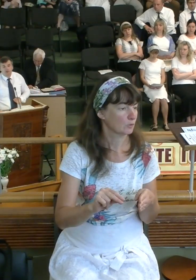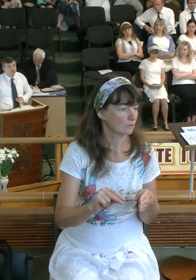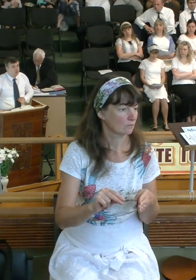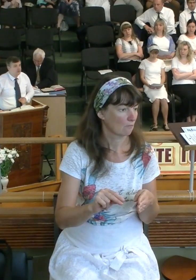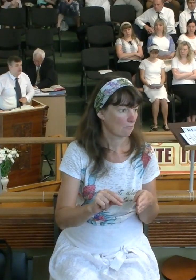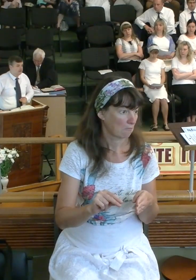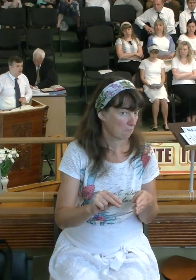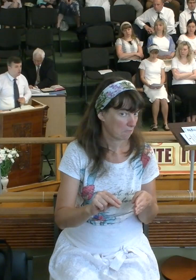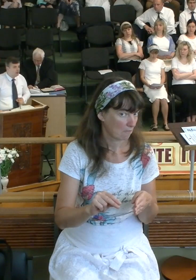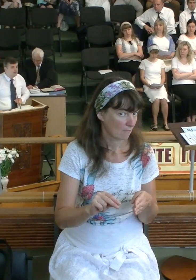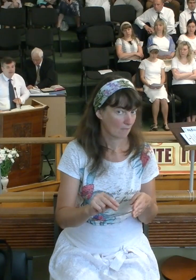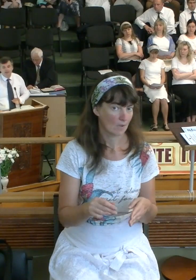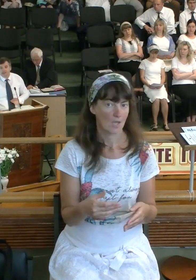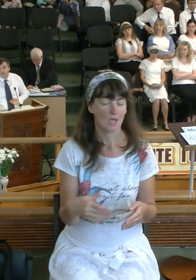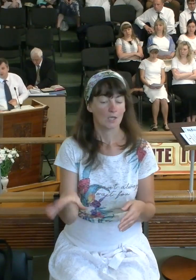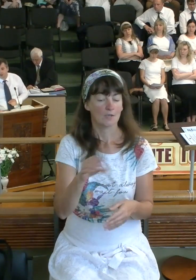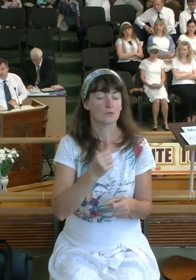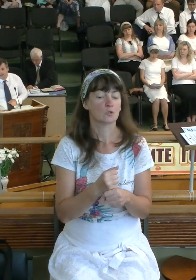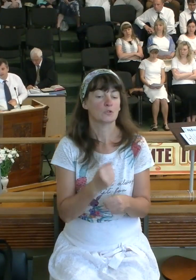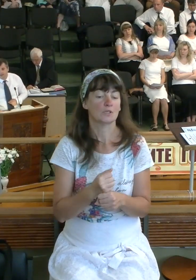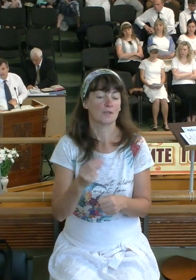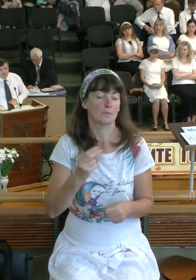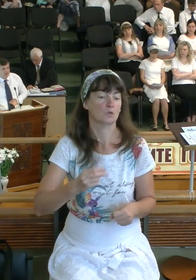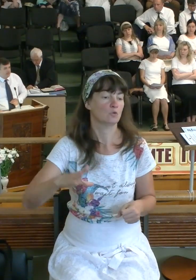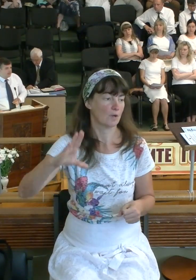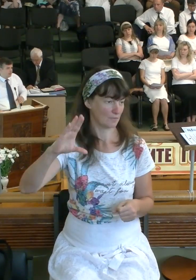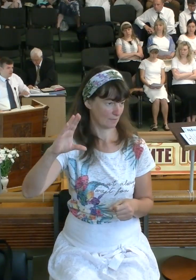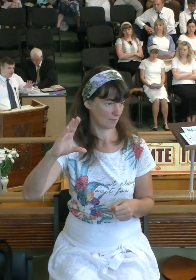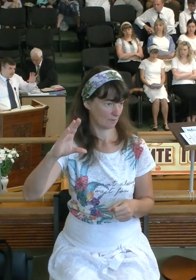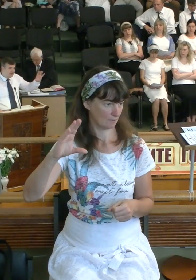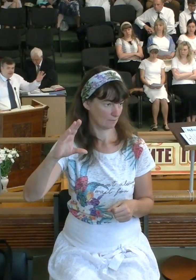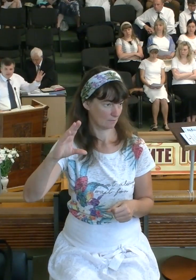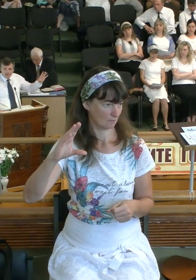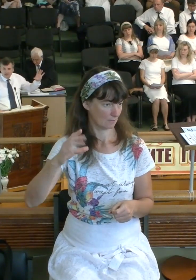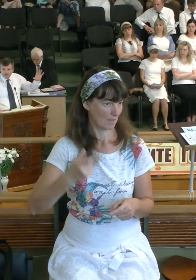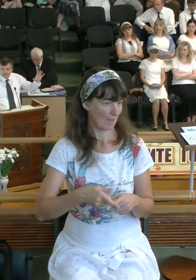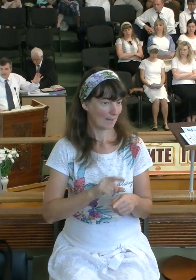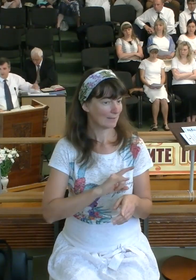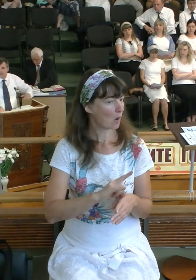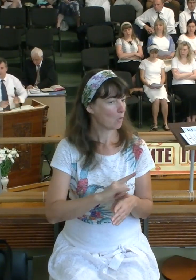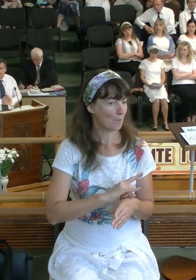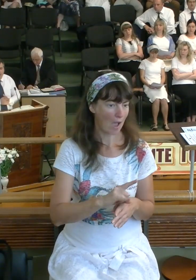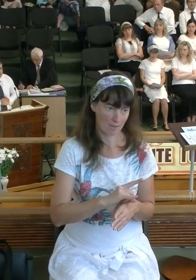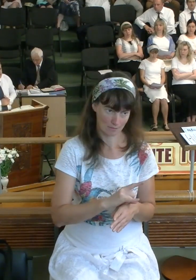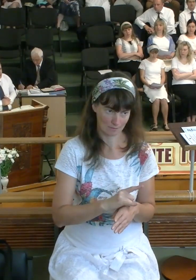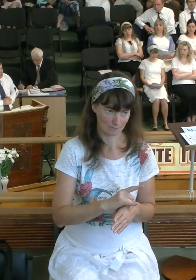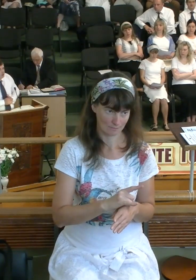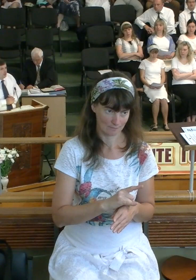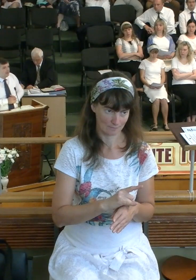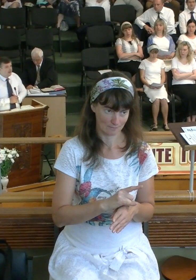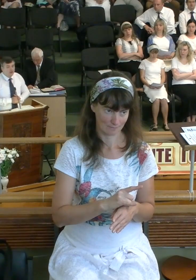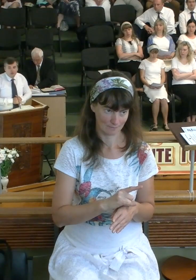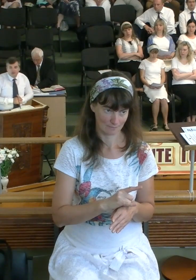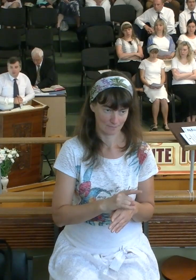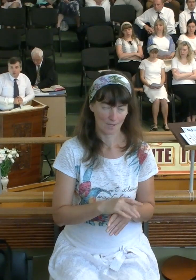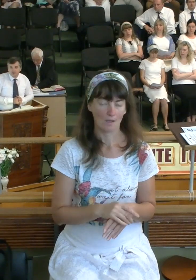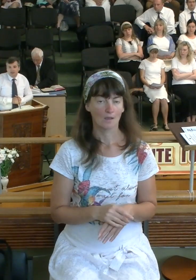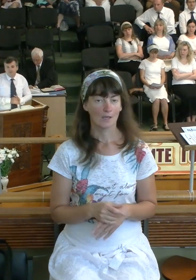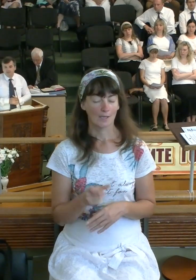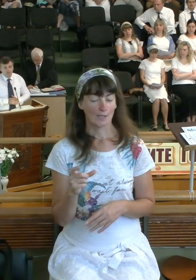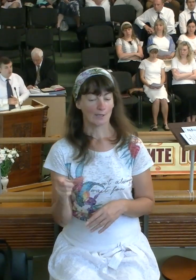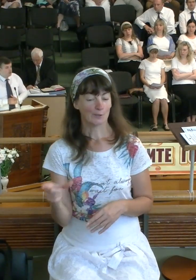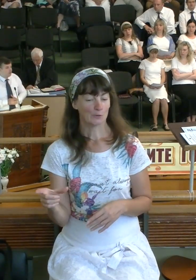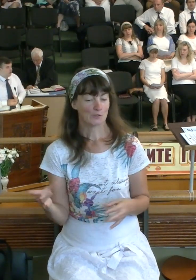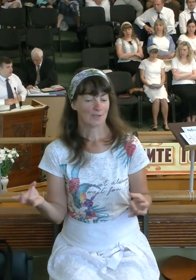чего Дух Святой не совершает. И вы знаете, вот та древняя римская вот пословица о том, что людям